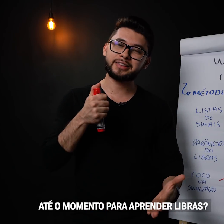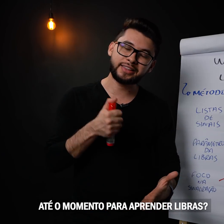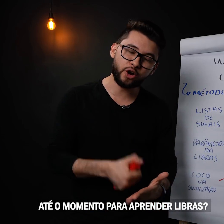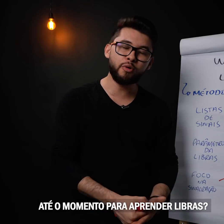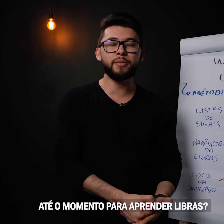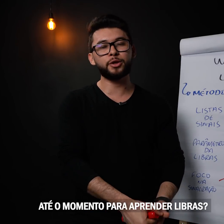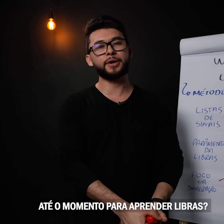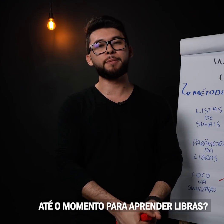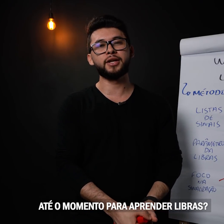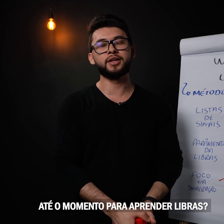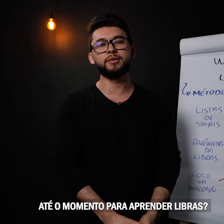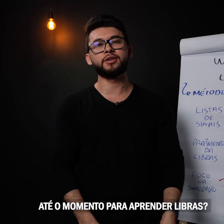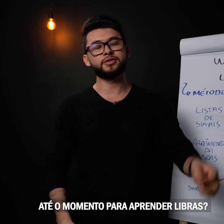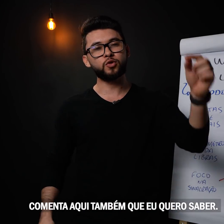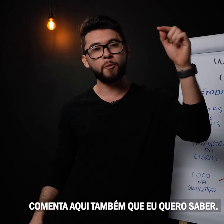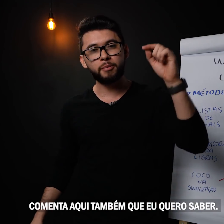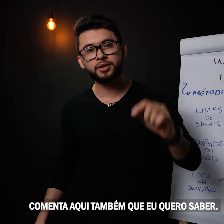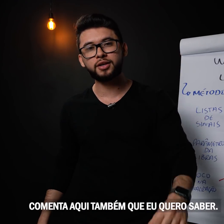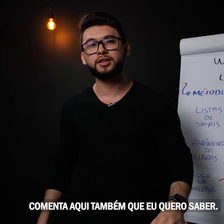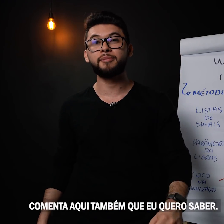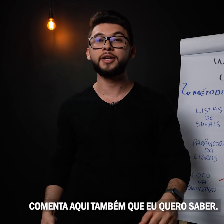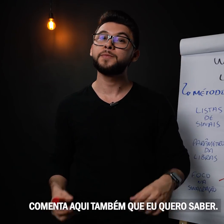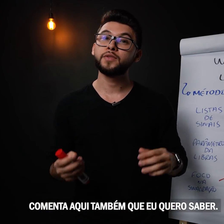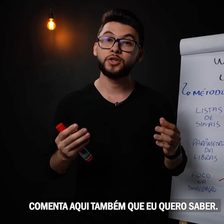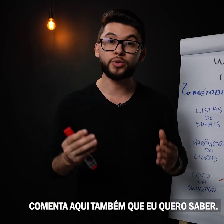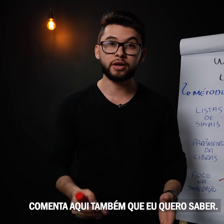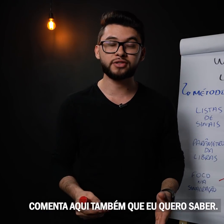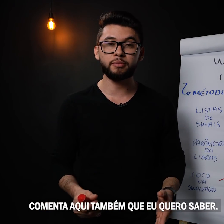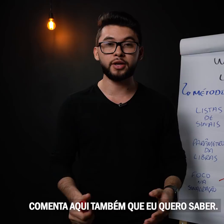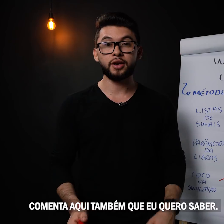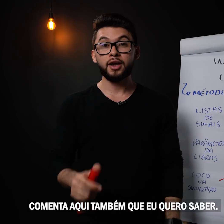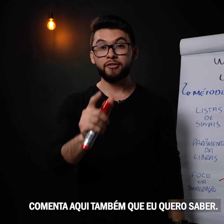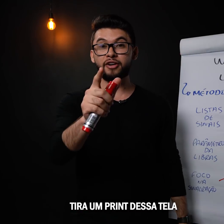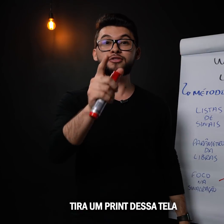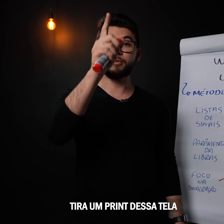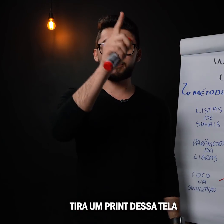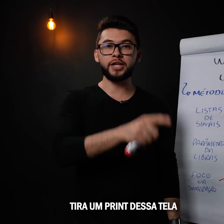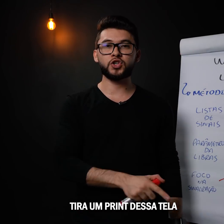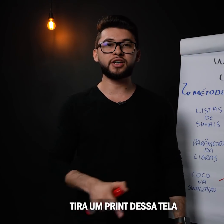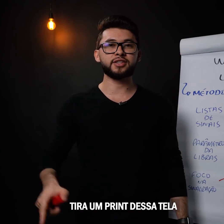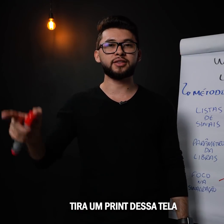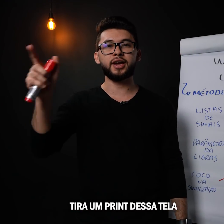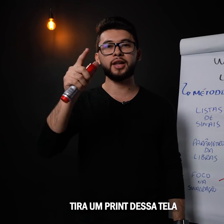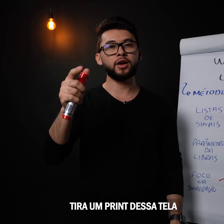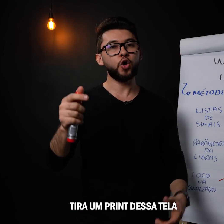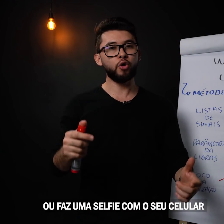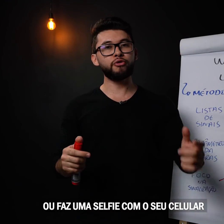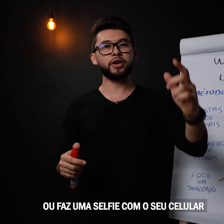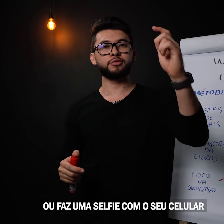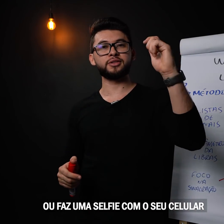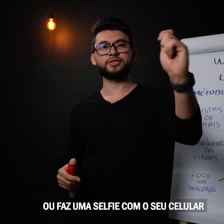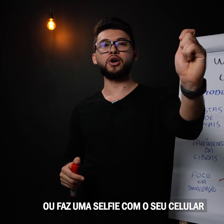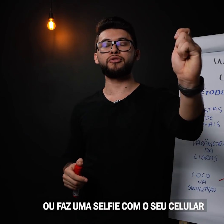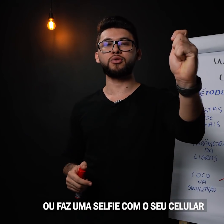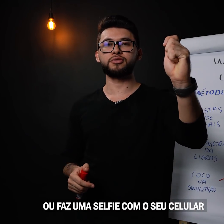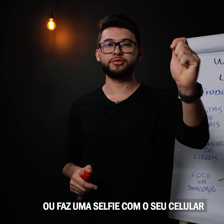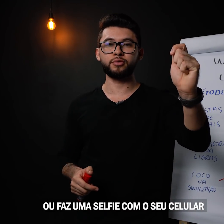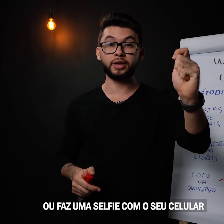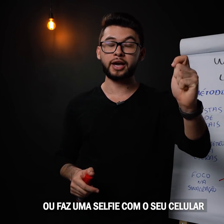até o momento para aprender Libras? Comenta aqui também que eu quero saber. Faz um print dessa tela ou faz uma selfie com o seu celular